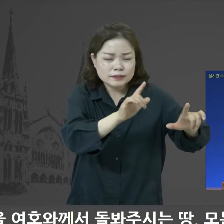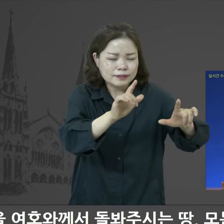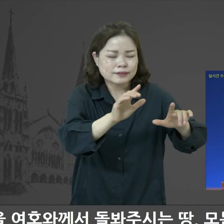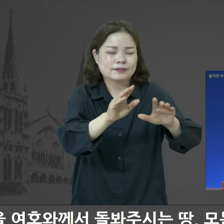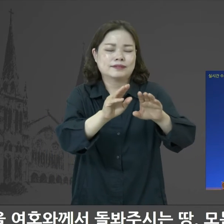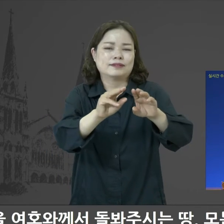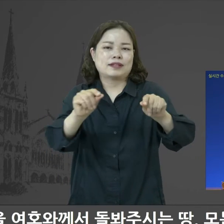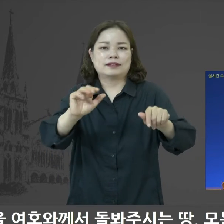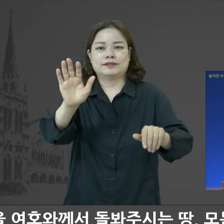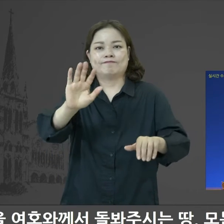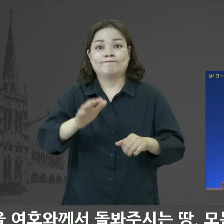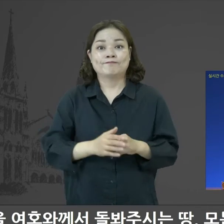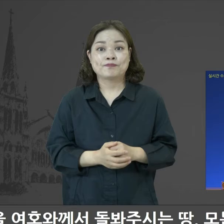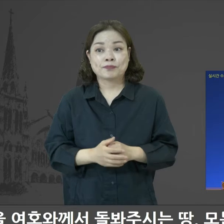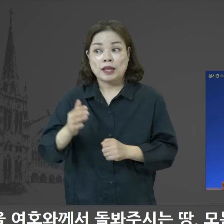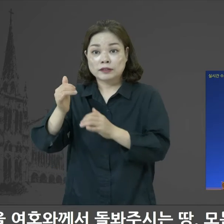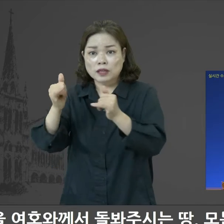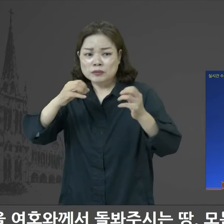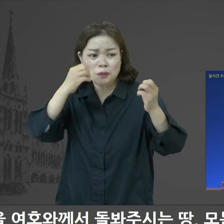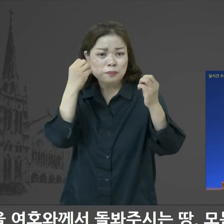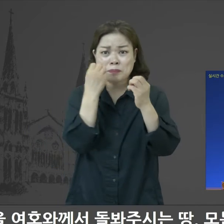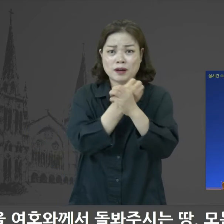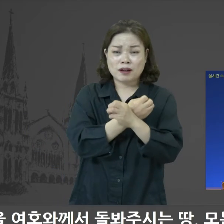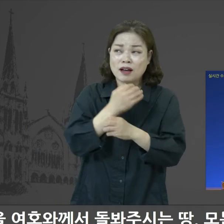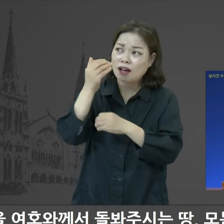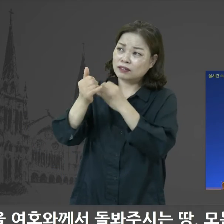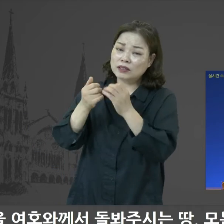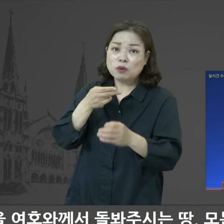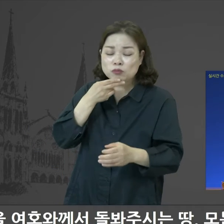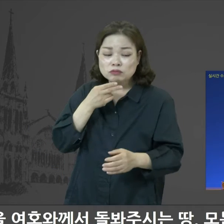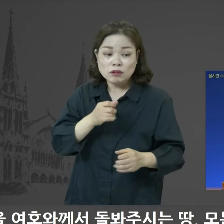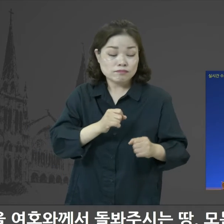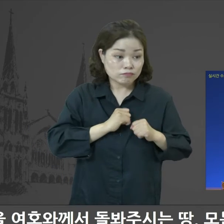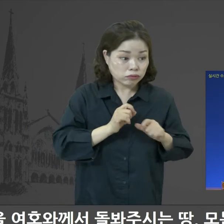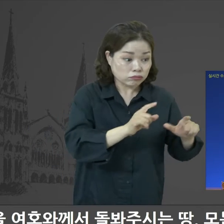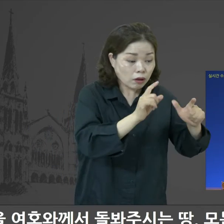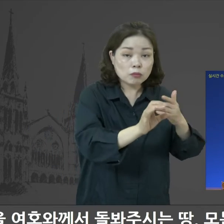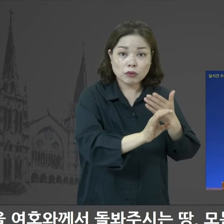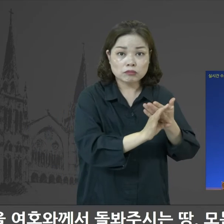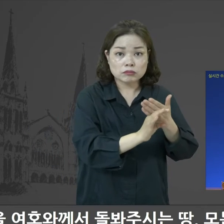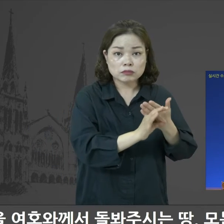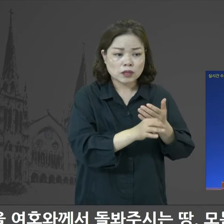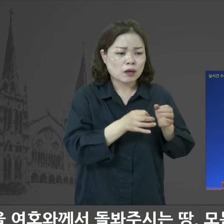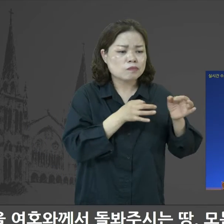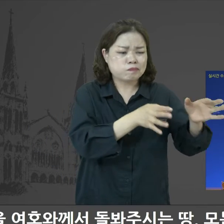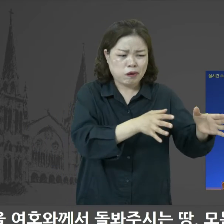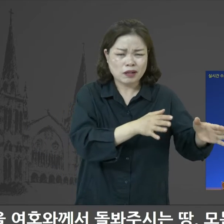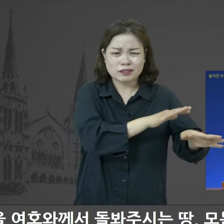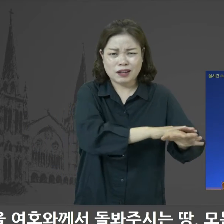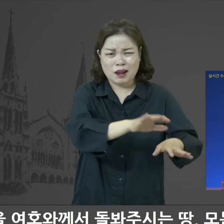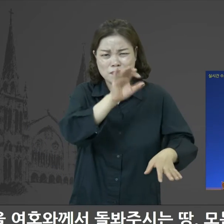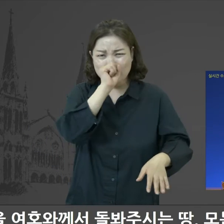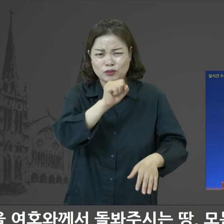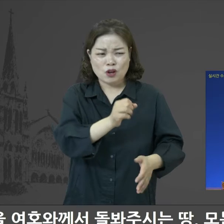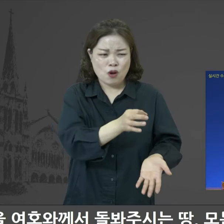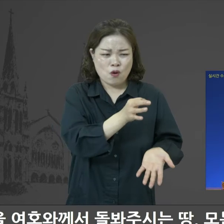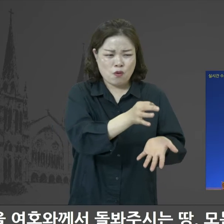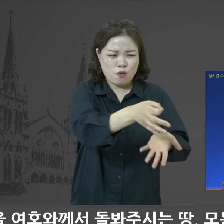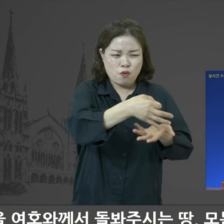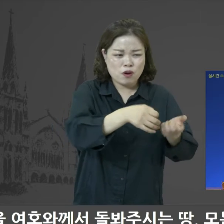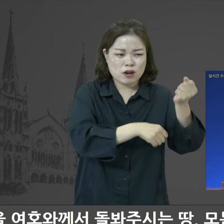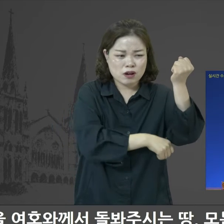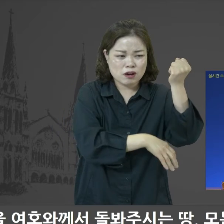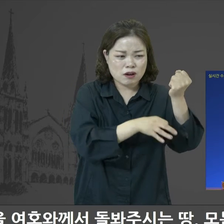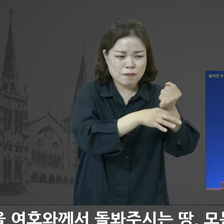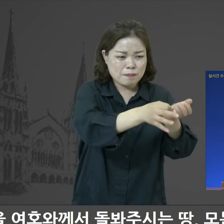땅이 아니라는 것입니다. 그런데 사람들은 착각합니다. 하나님 없이도 열심히 살기만 하면, 투자를 잘 알기만 하면, 돈 버는 원리를 알기만